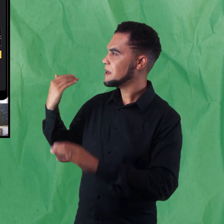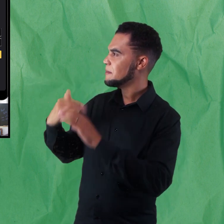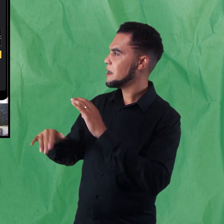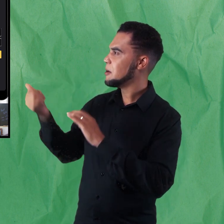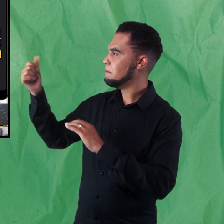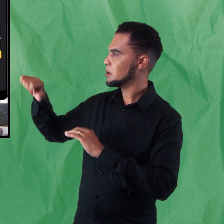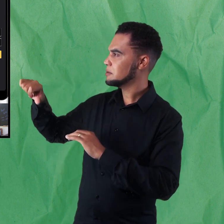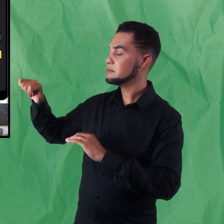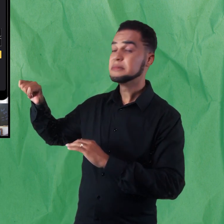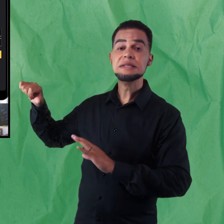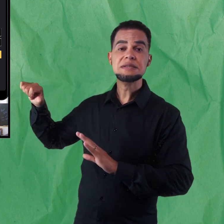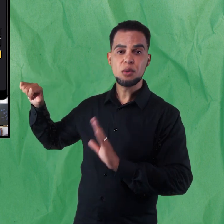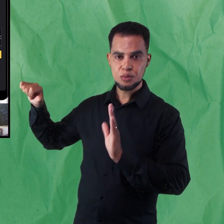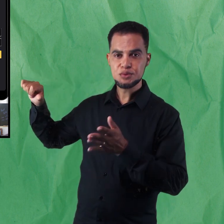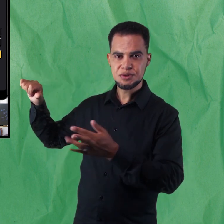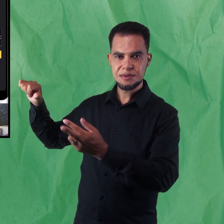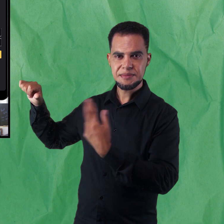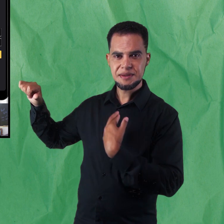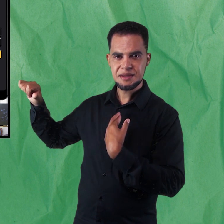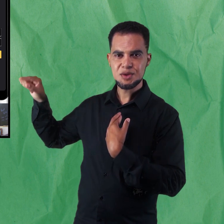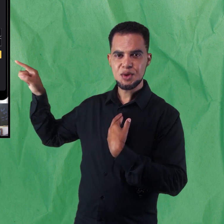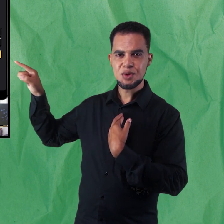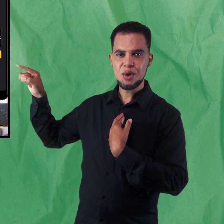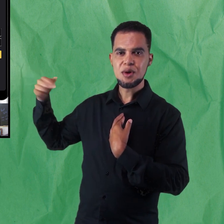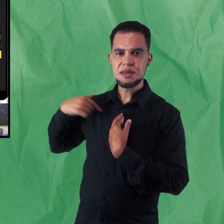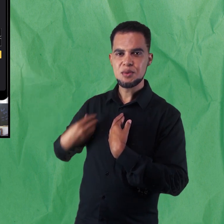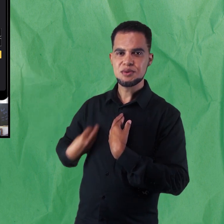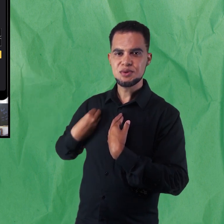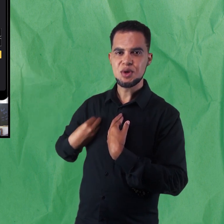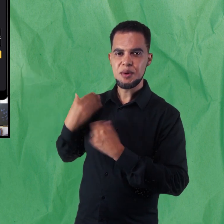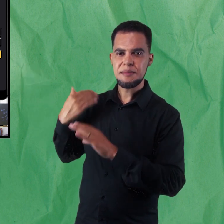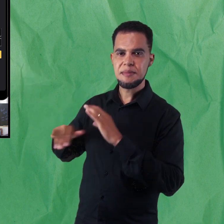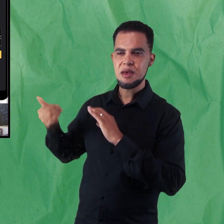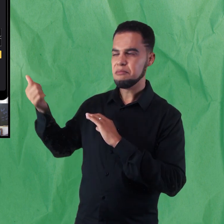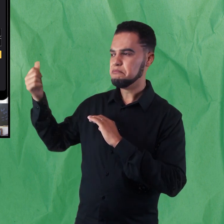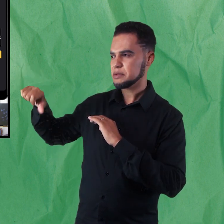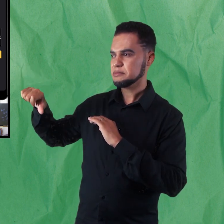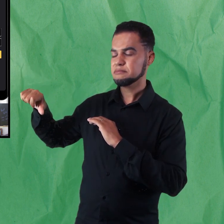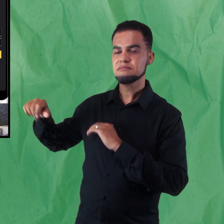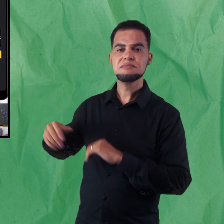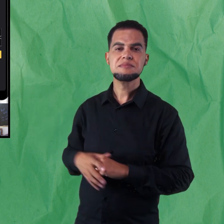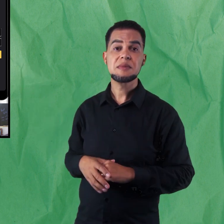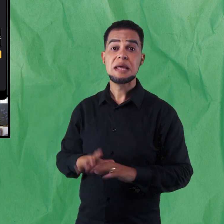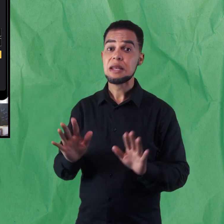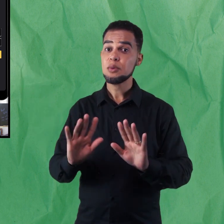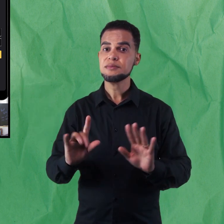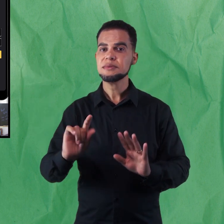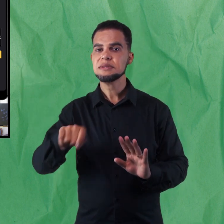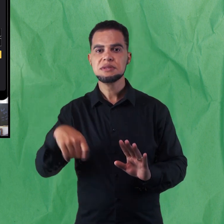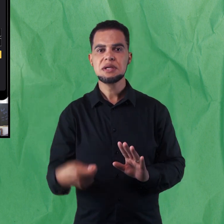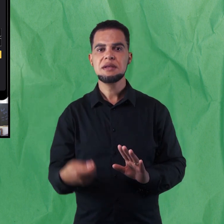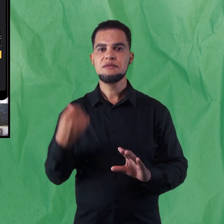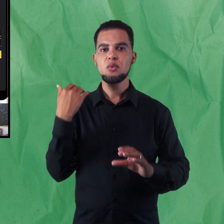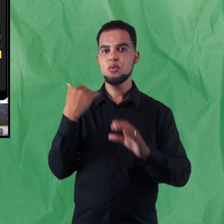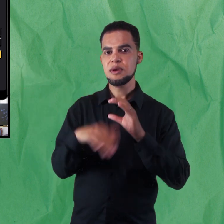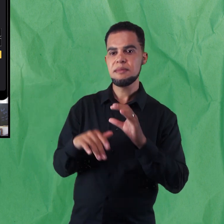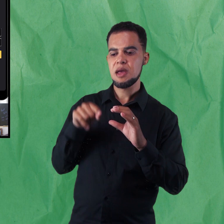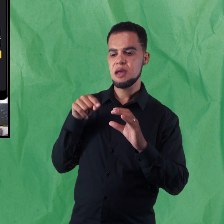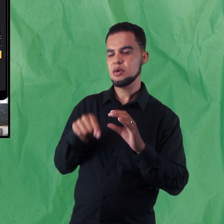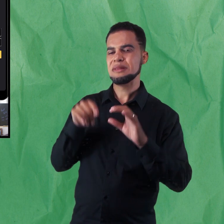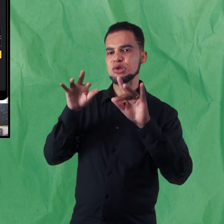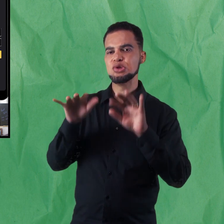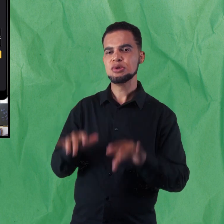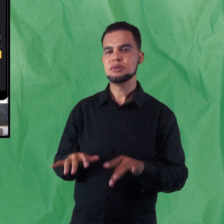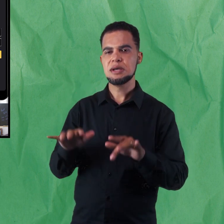e-mail. Então ele já me retornou aqui que eu estou com um e-mail inválido. Esse e-mail inválido, gente, não quer dizer que o e-mail